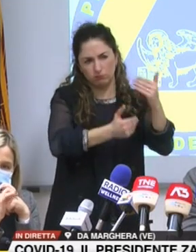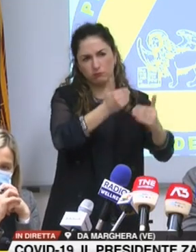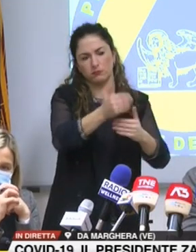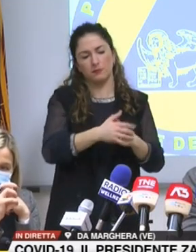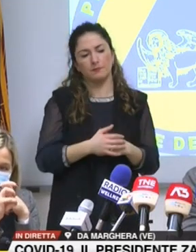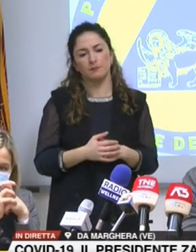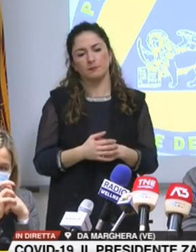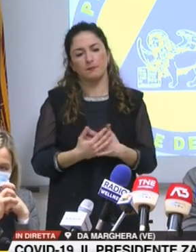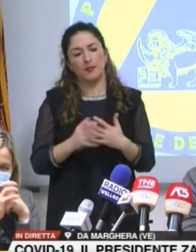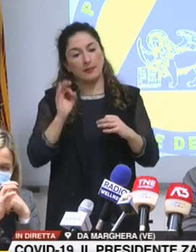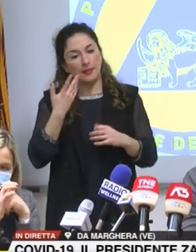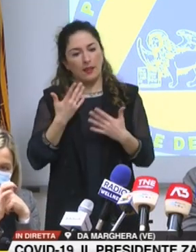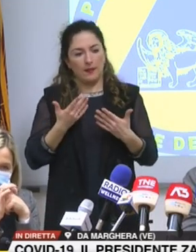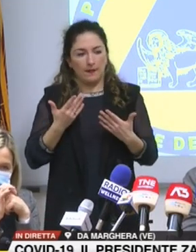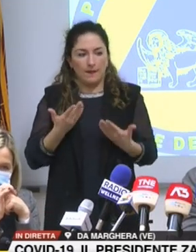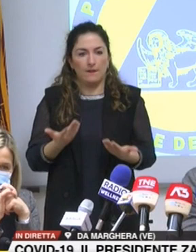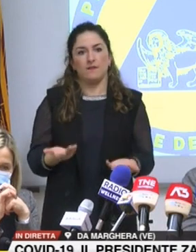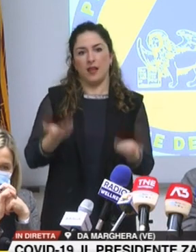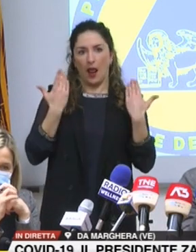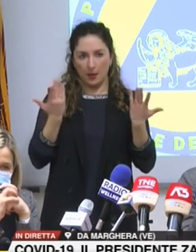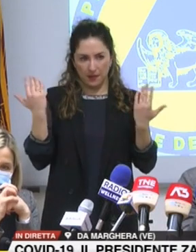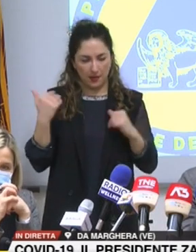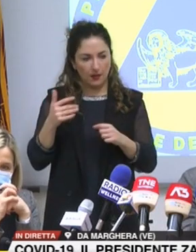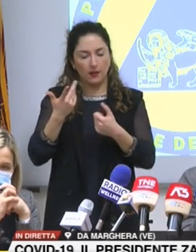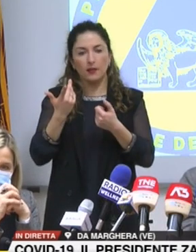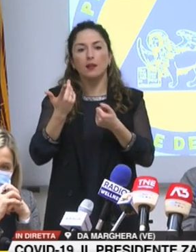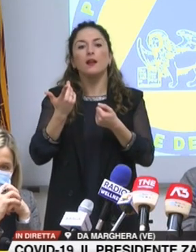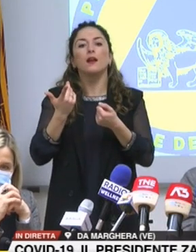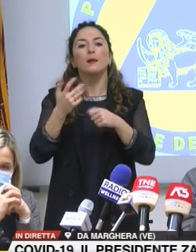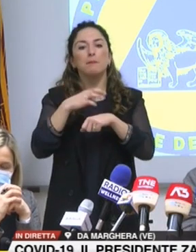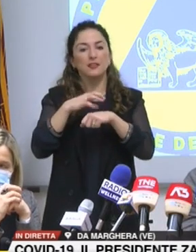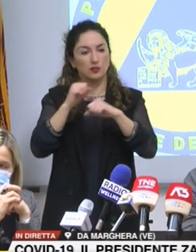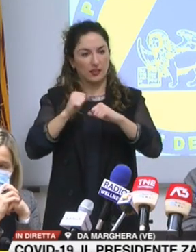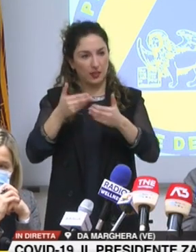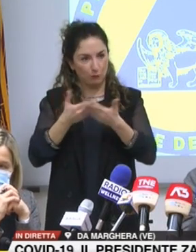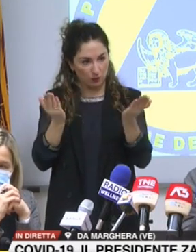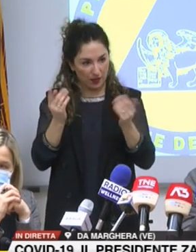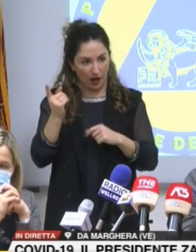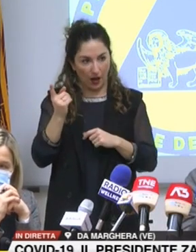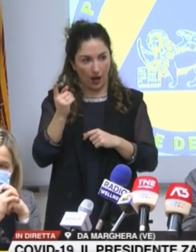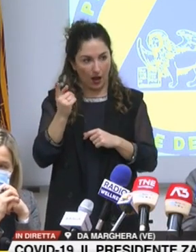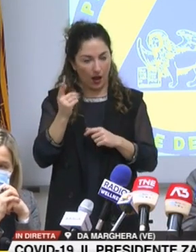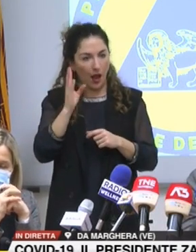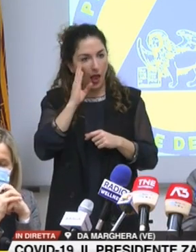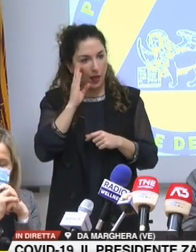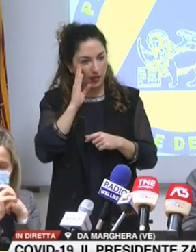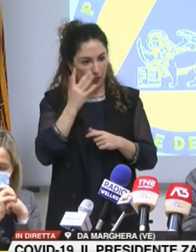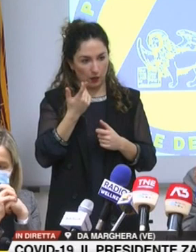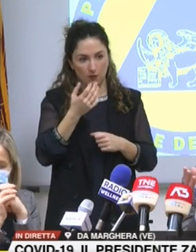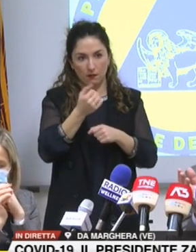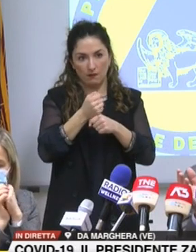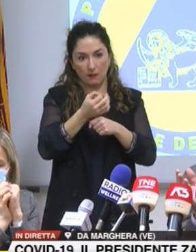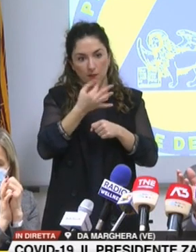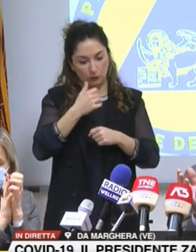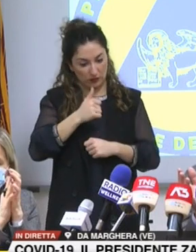se finalmente la sezione del Ministero della Salute, dell'autosomministrazione si dice, no? Quella che si occupa di tutti i farmaci in autosomministrazione,